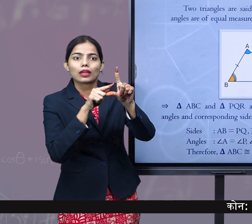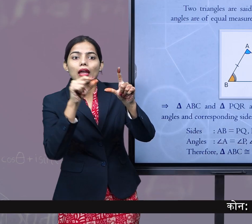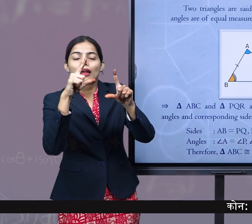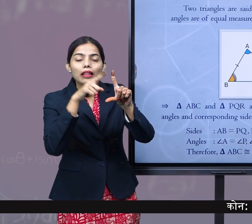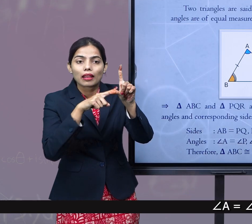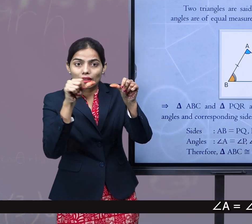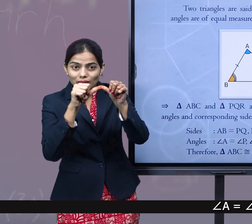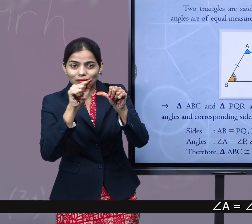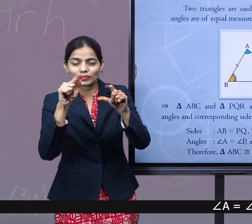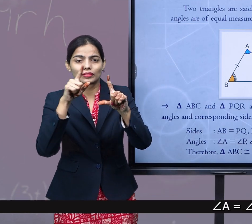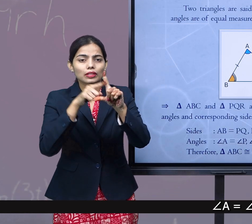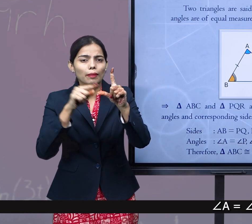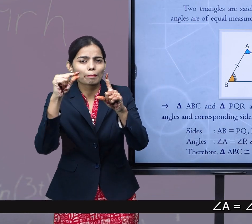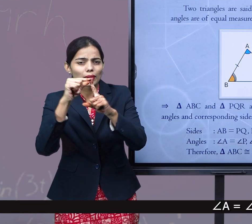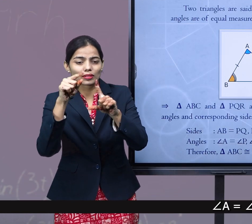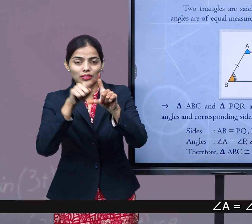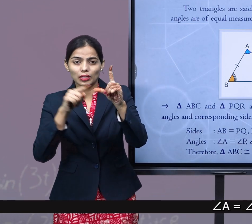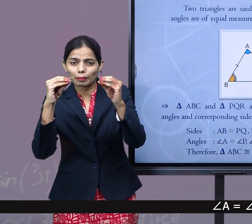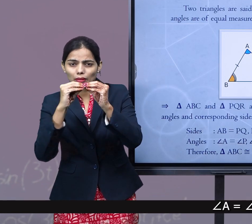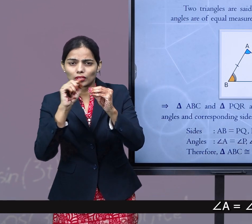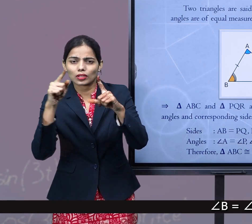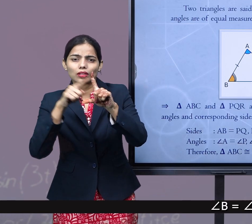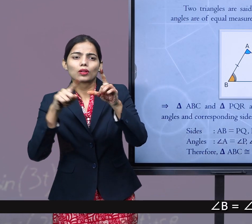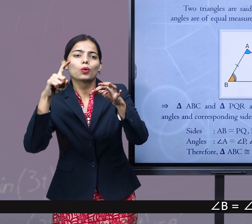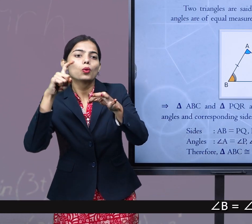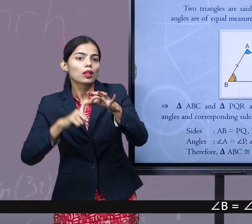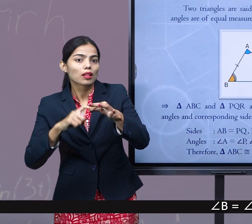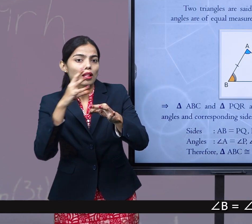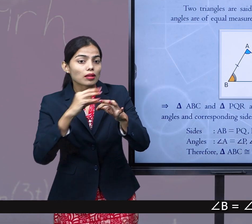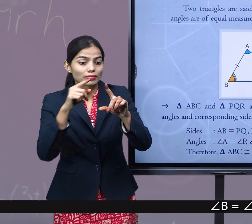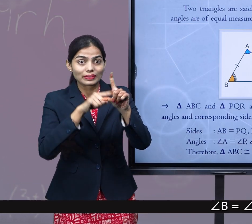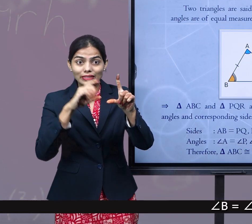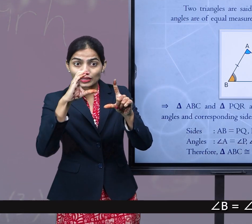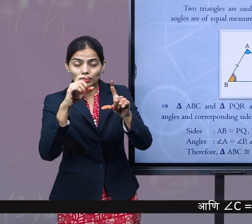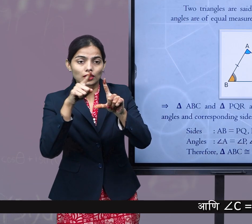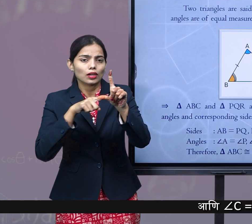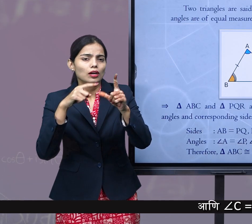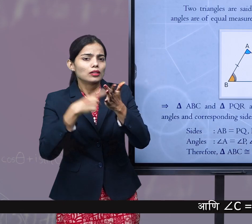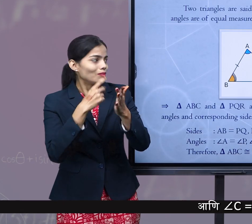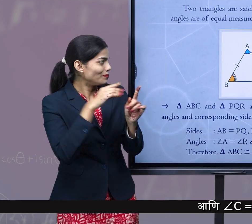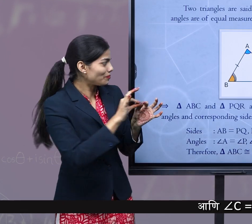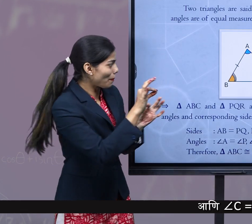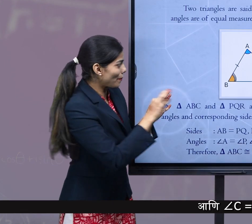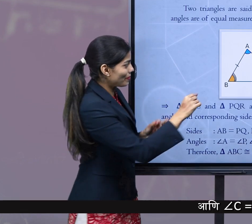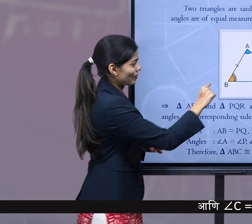कोन अँगल A equals to अँगल P, अँगल B is equal to अँगल Q आणि अँगल C equals to अँगल R.